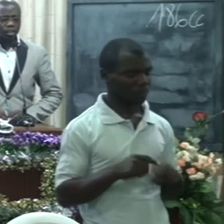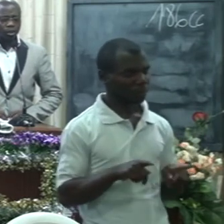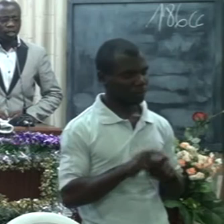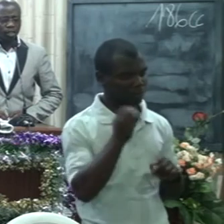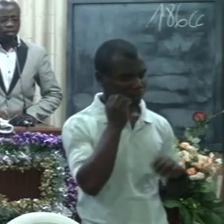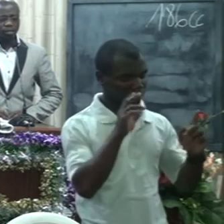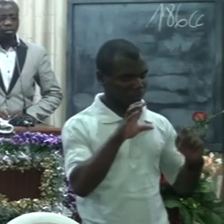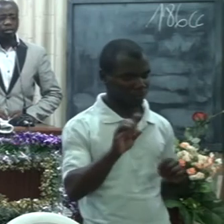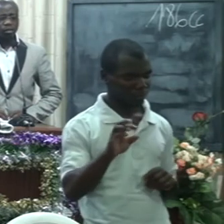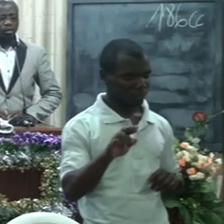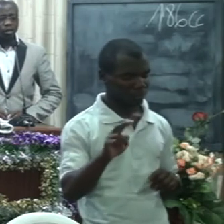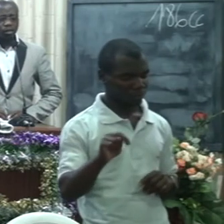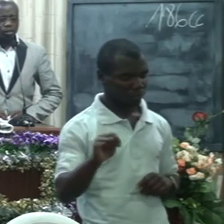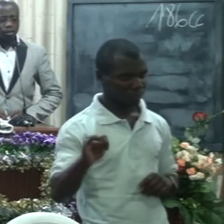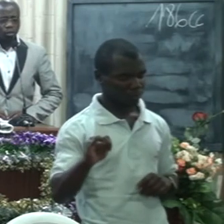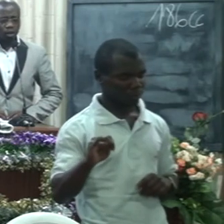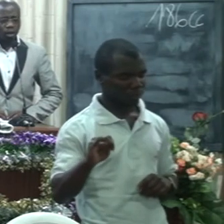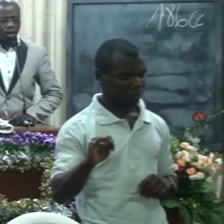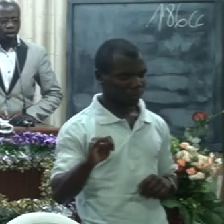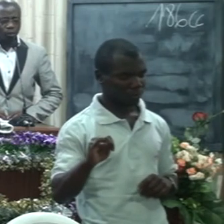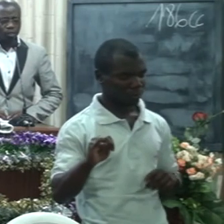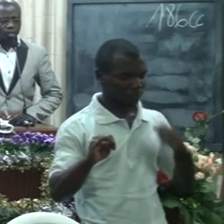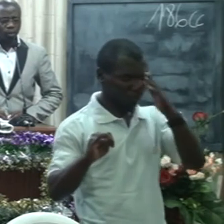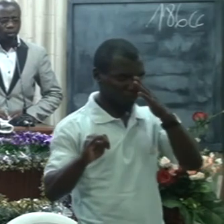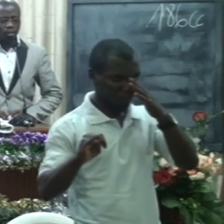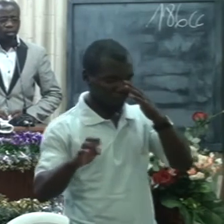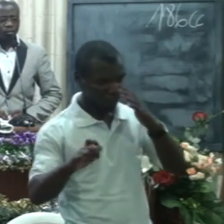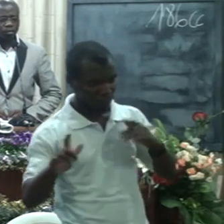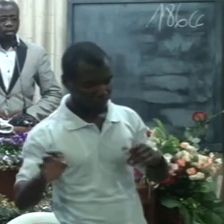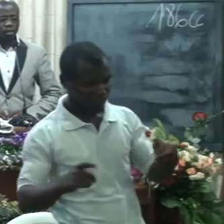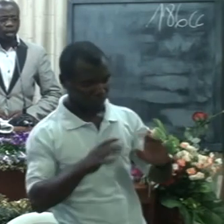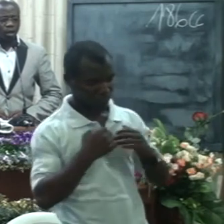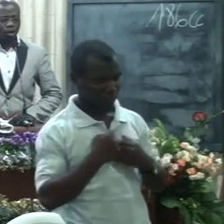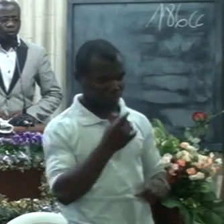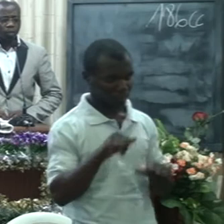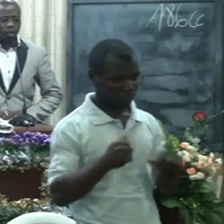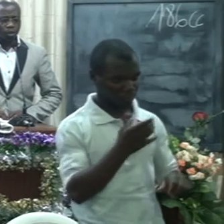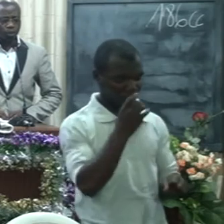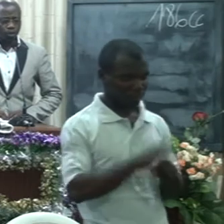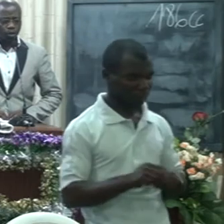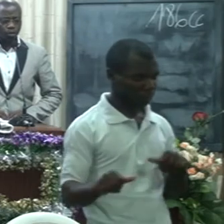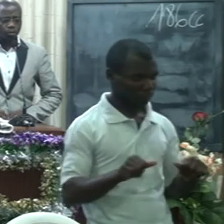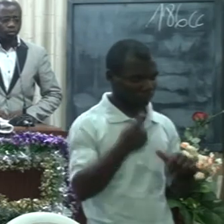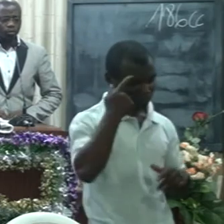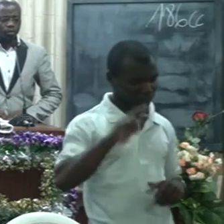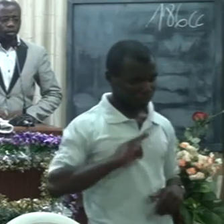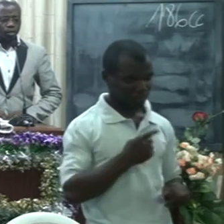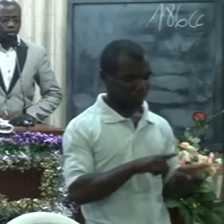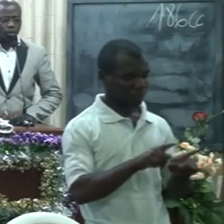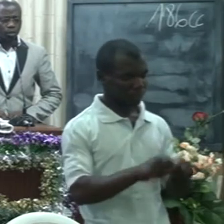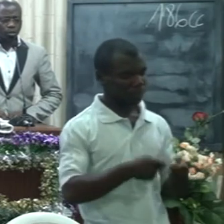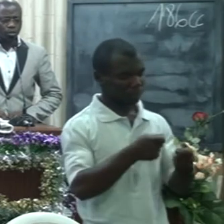Là chez Corneille, tu as accompli cette promesse. Accomplis-la aussi pour